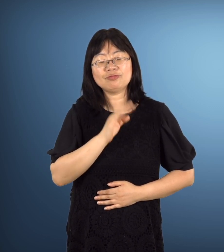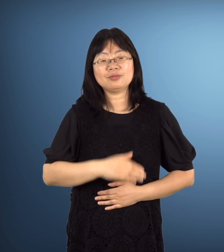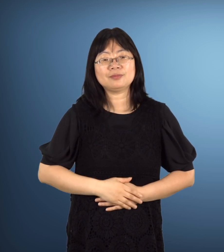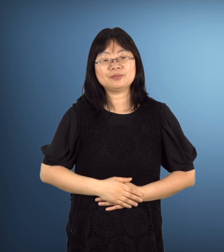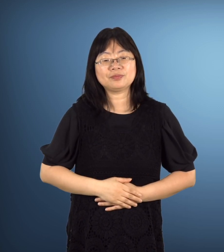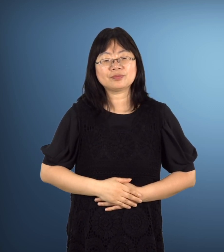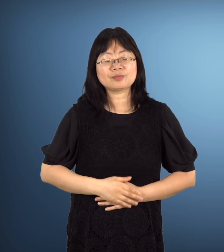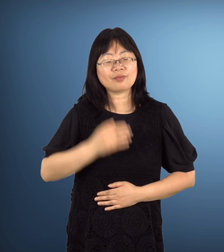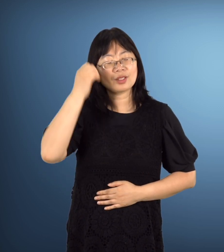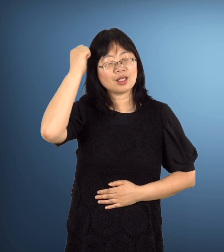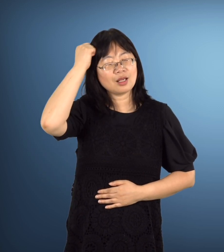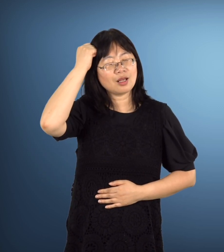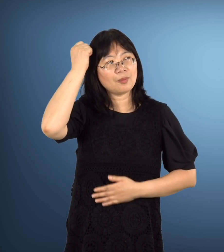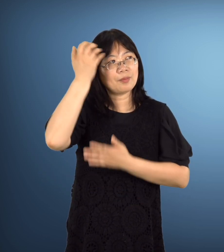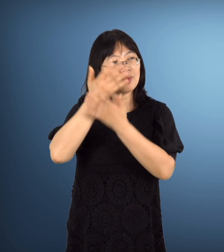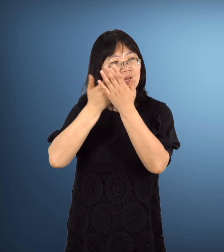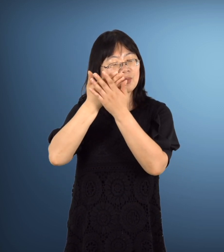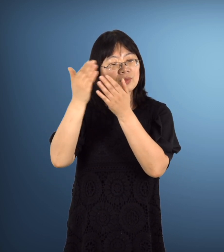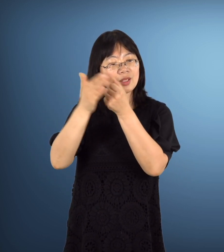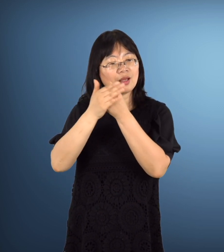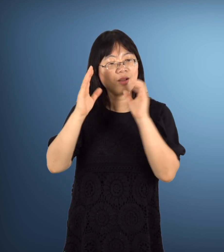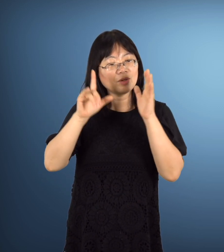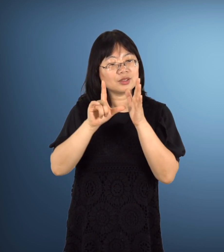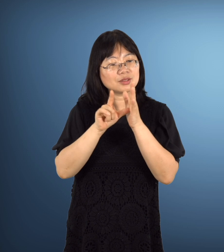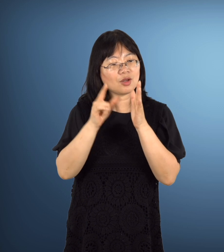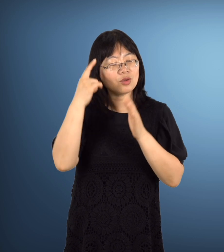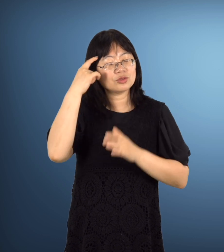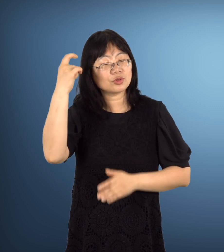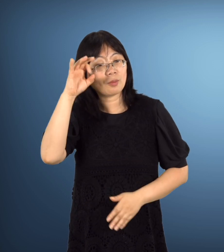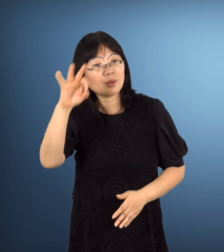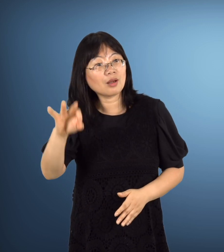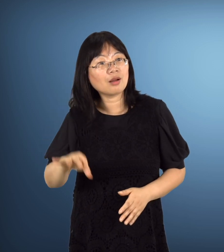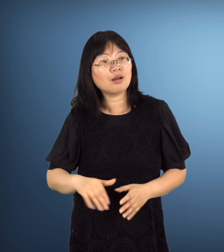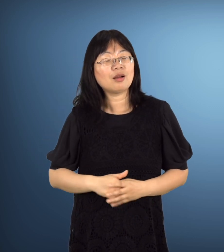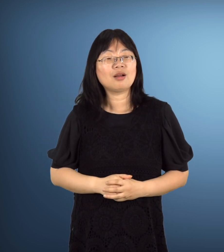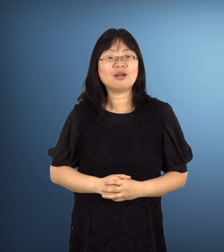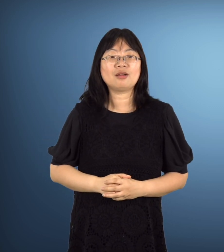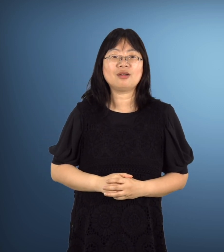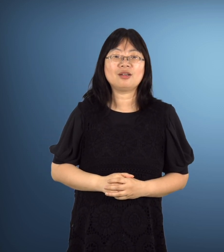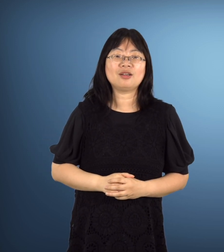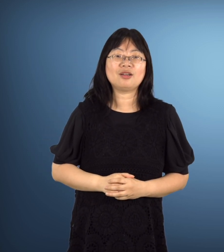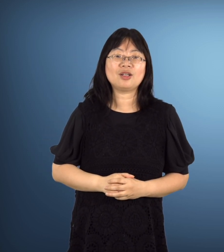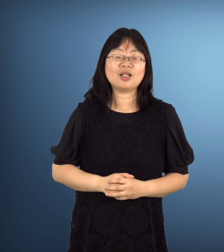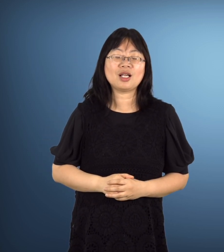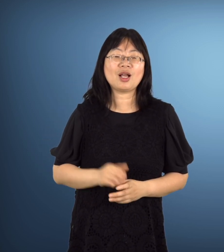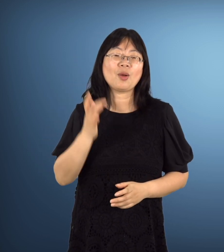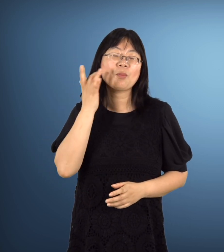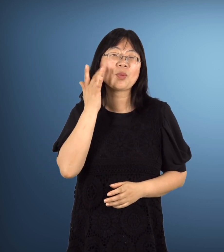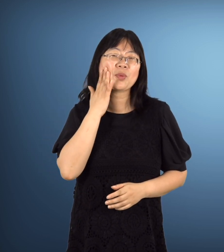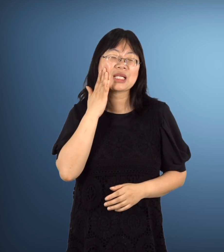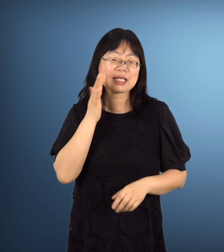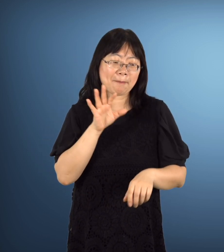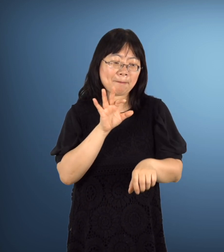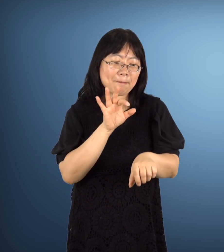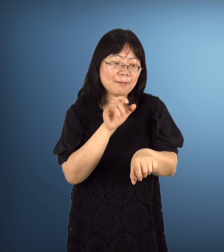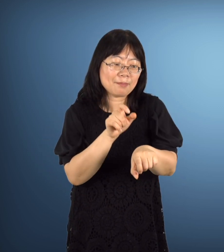그래서 기억을 가물가물해서 어린 시절을 추억해 보니까 이 모기 같은